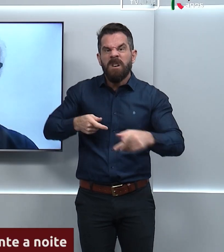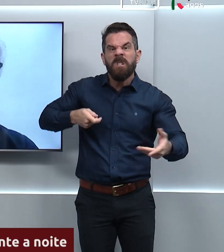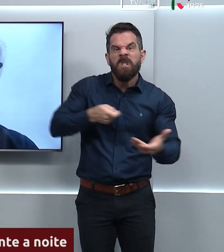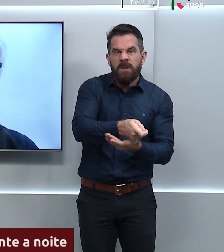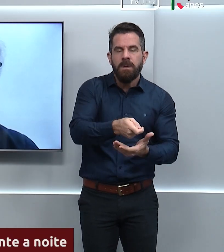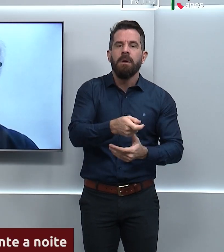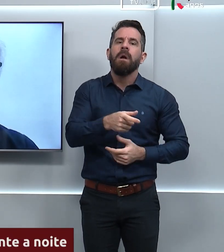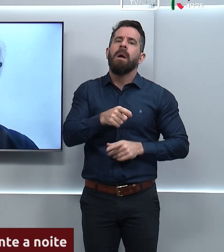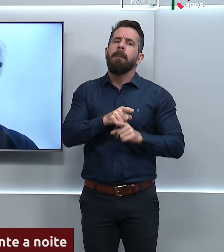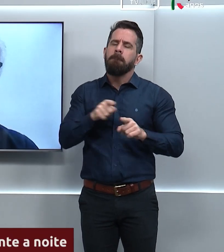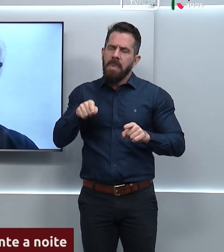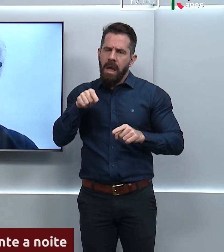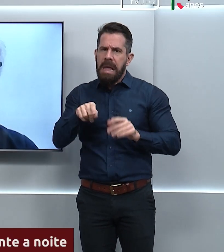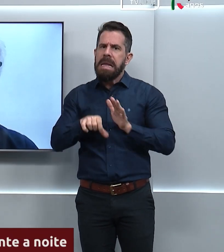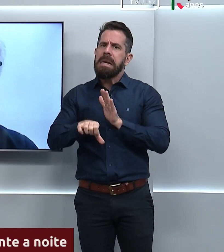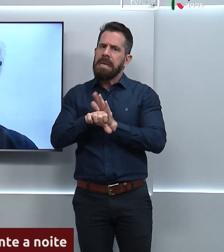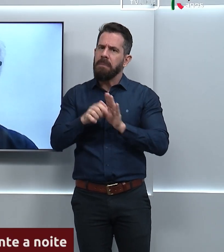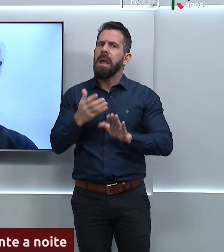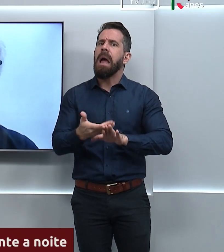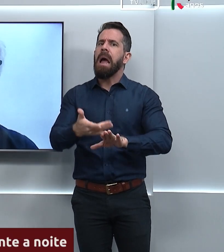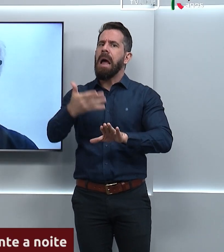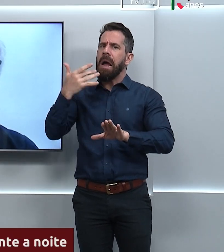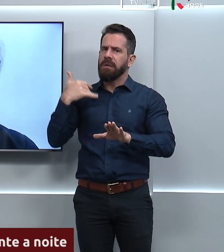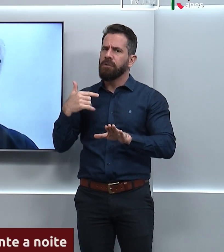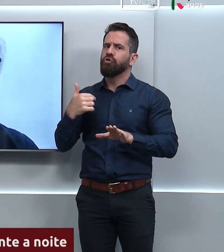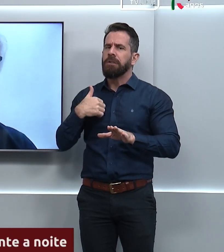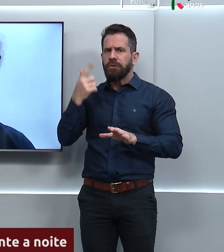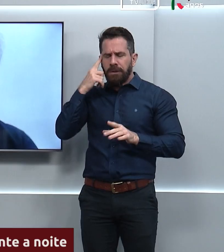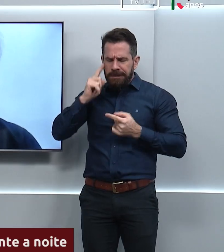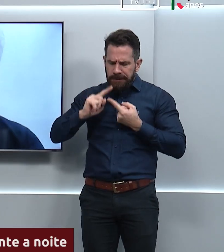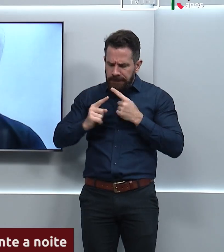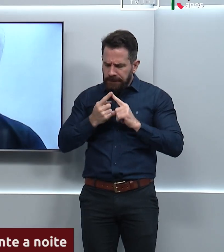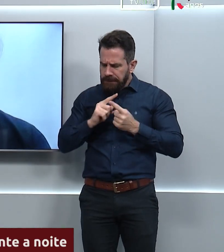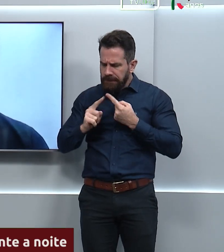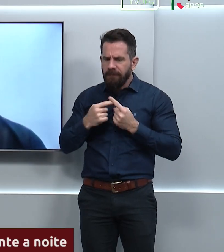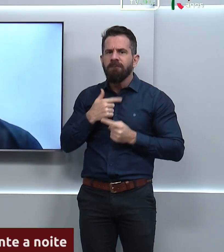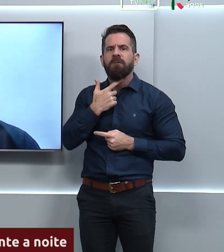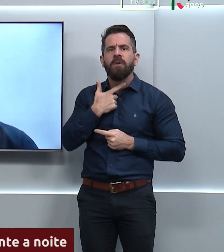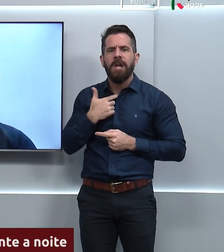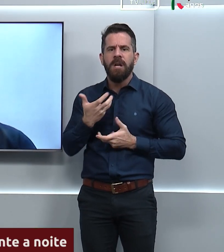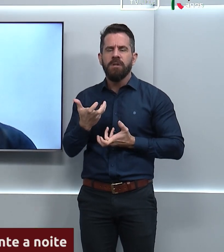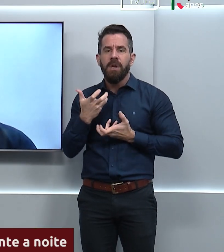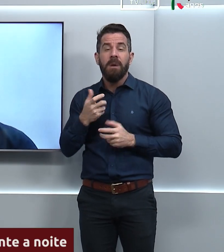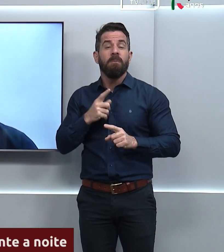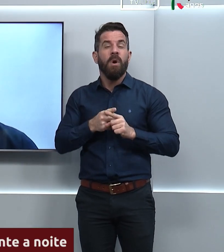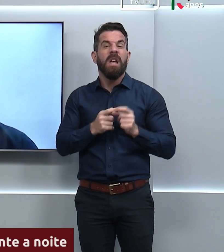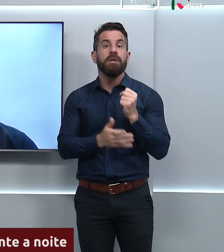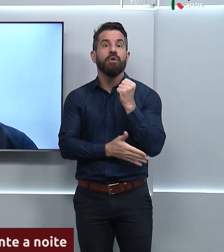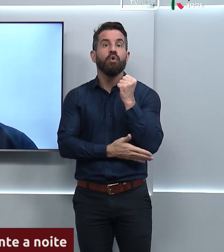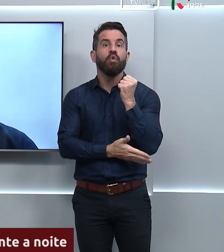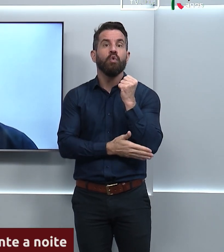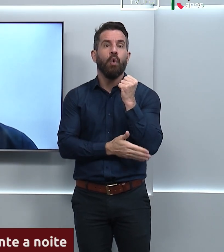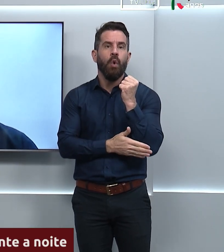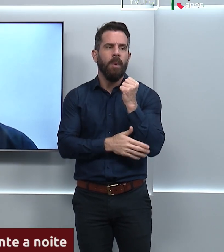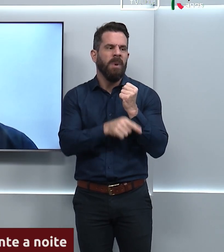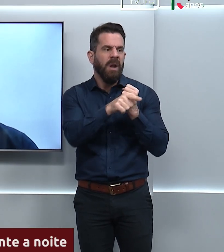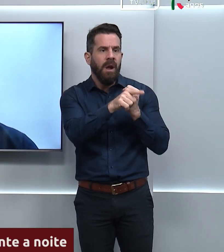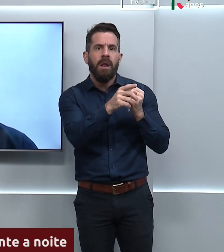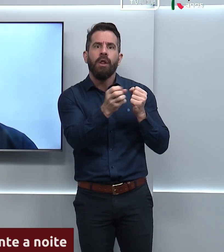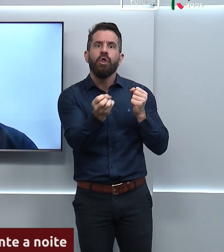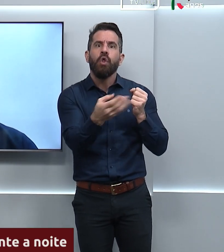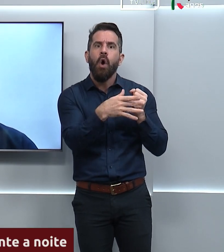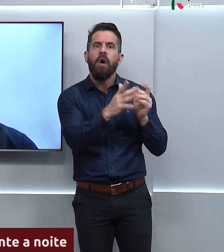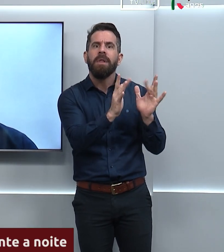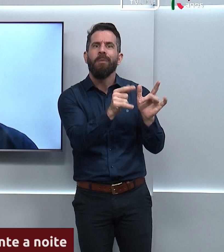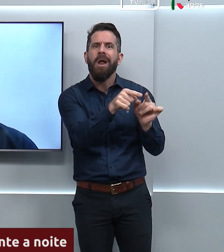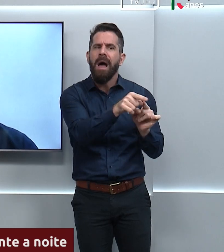sido premeditado, motivado aí por ciúmes, por um homem que não queria ver a ex, com um novo relacionamento. Por isso que o